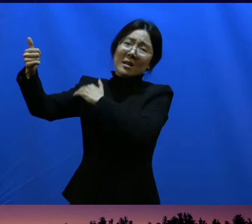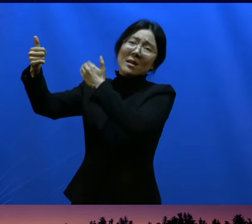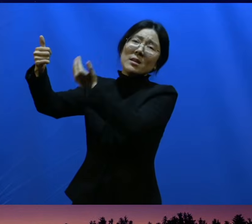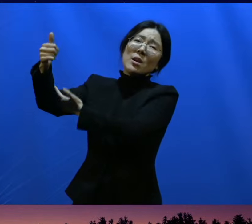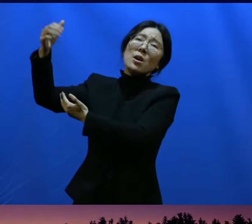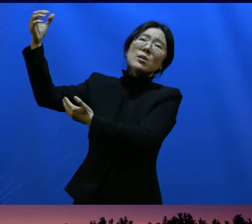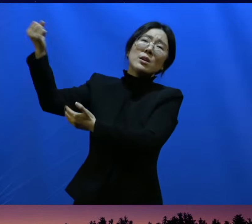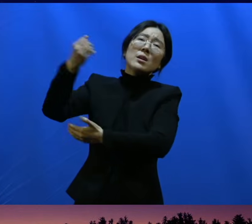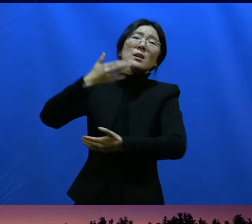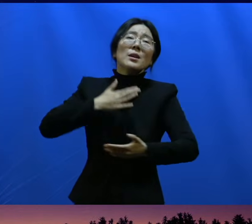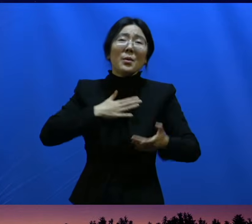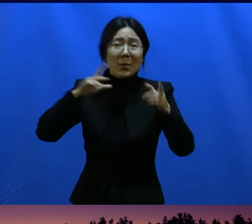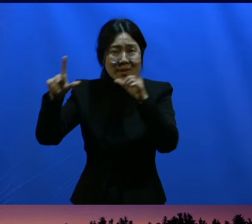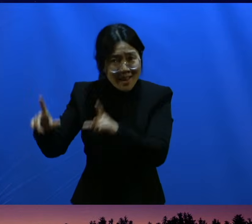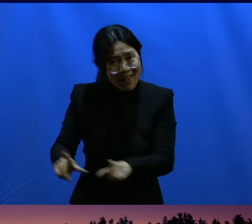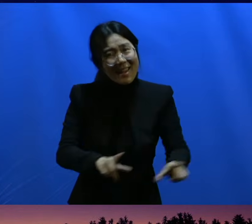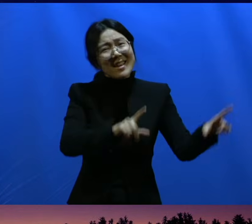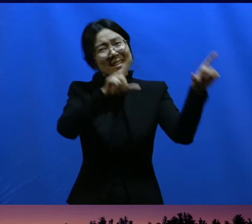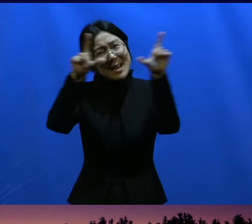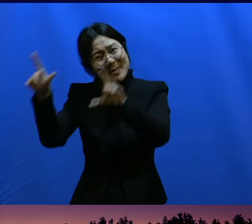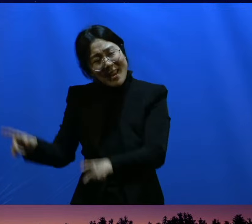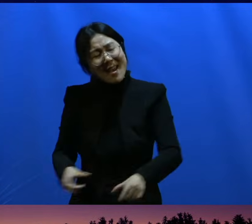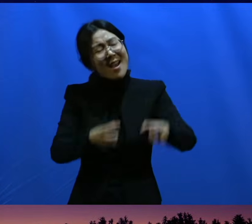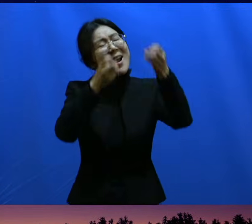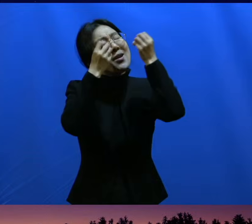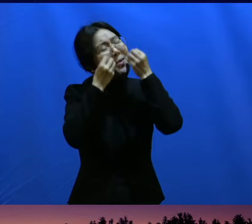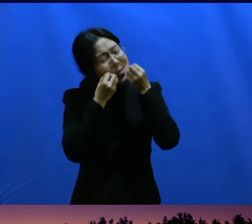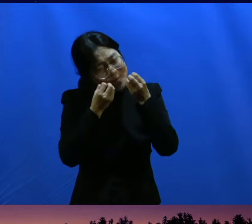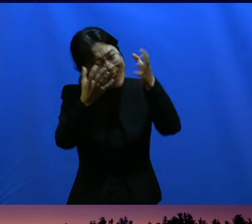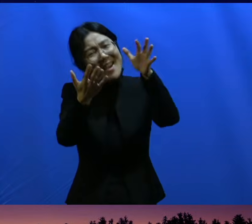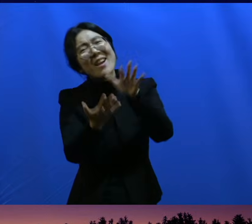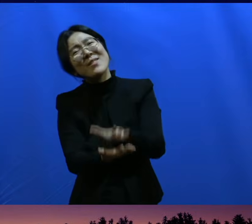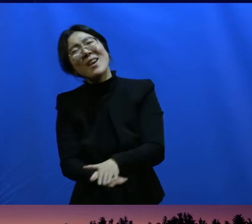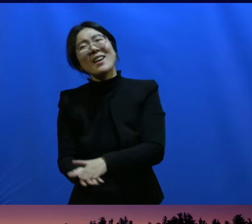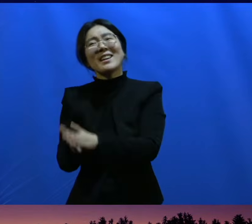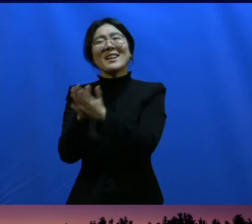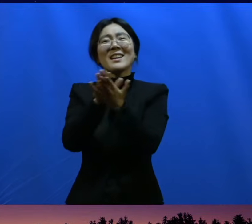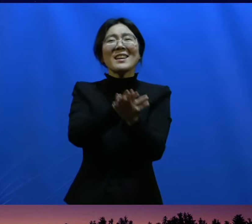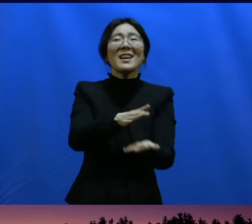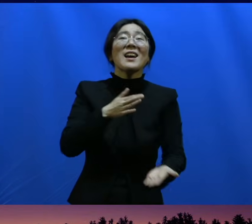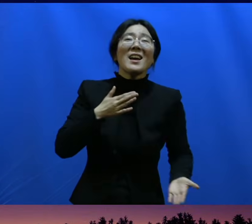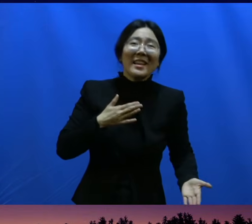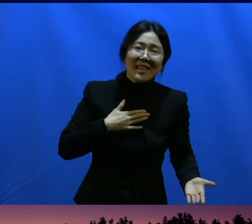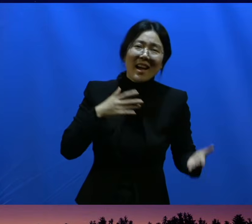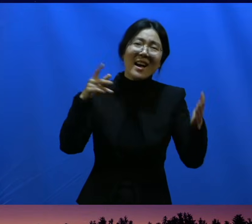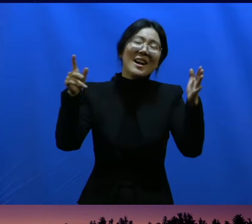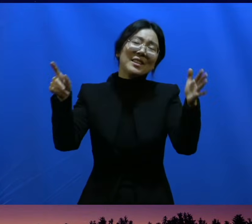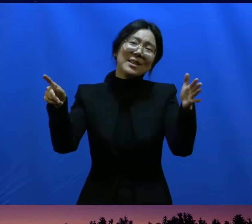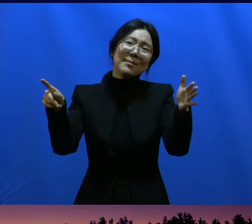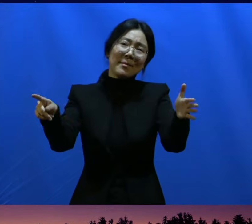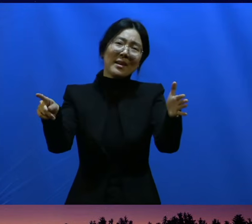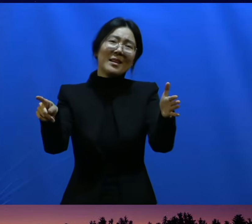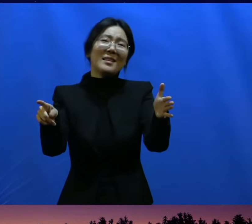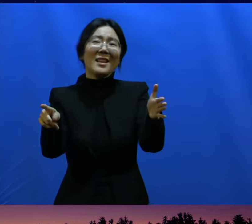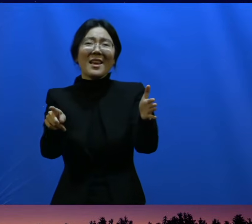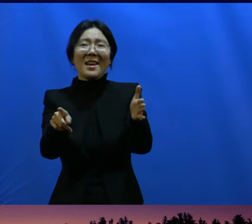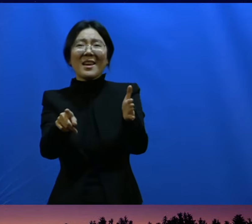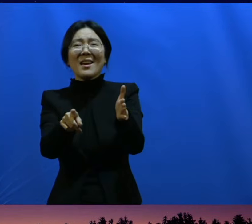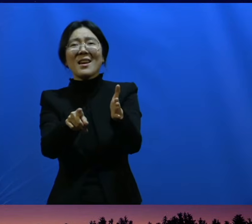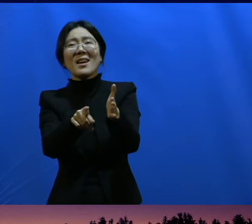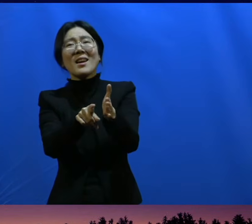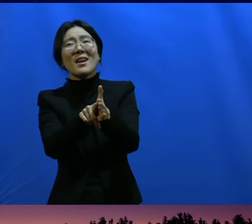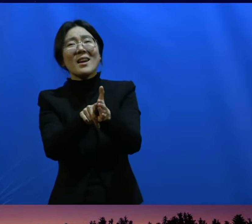주의 능력으로 내 삶 새롭게 되리. 나는 믿네.